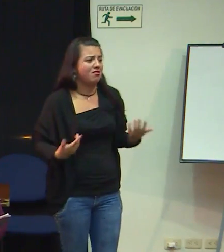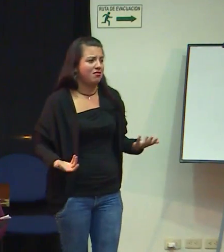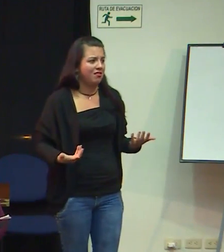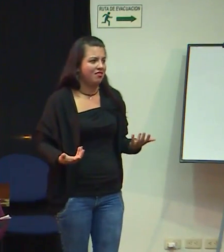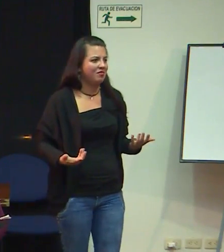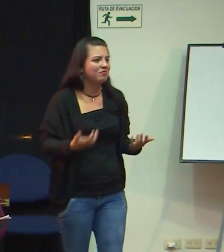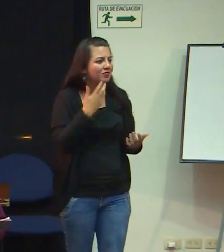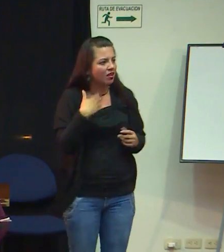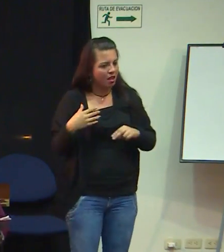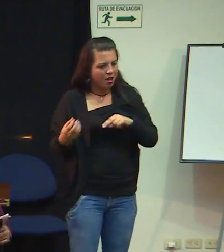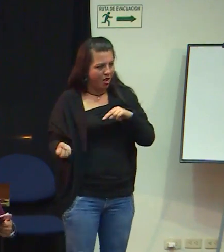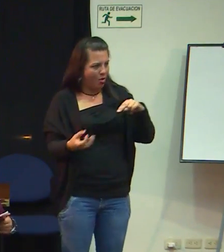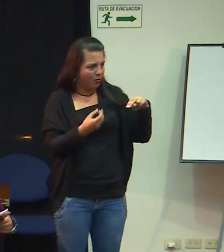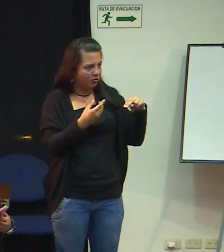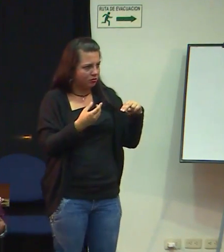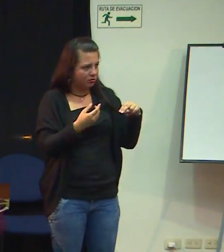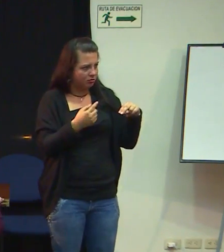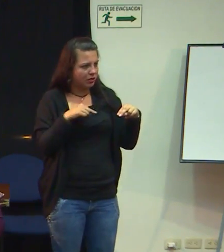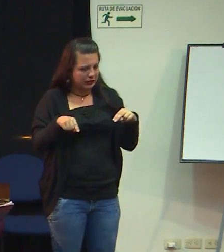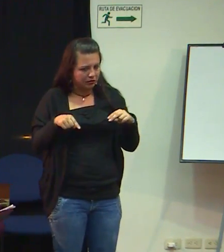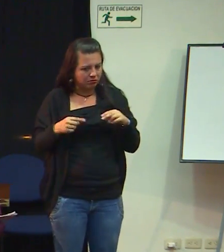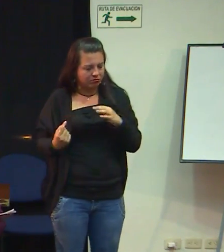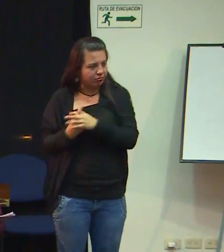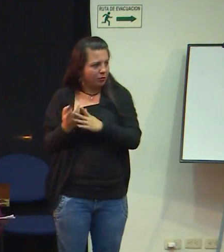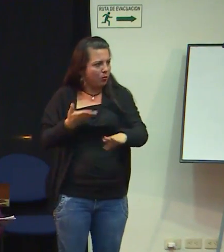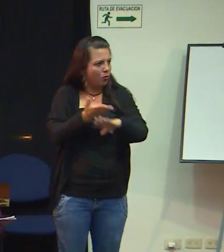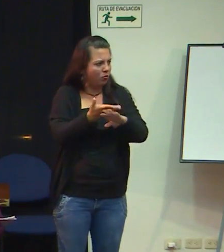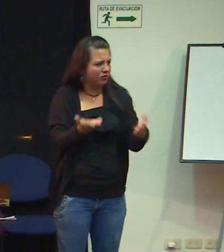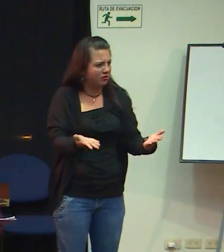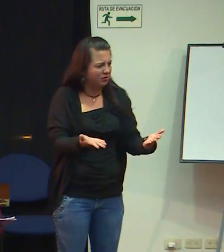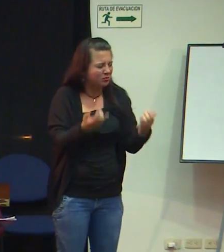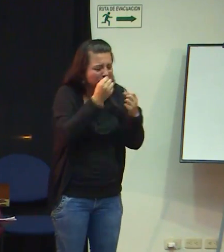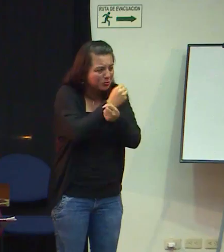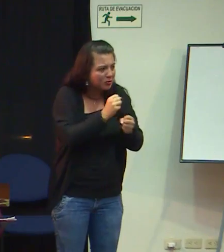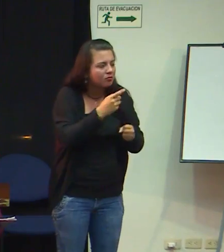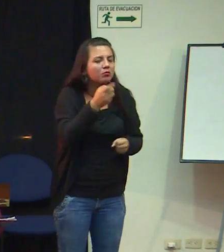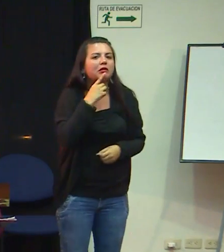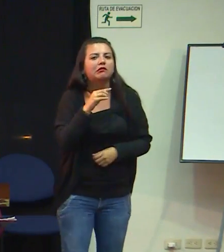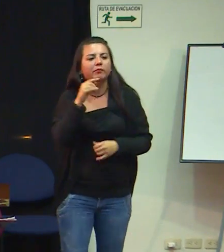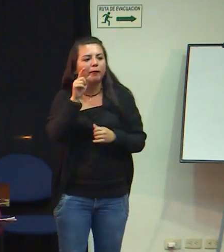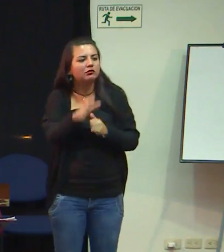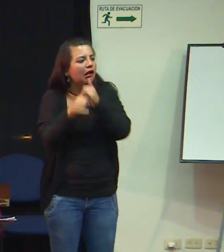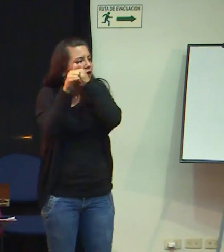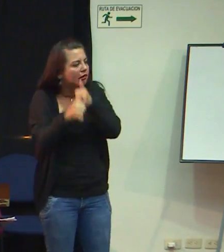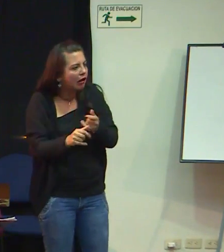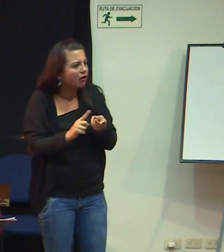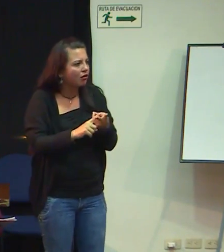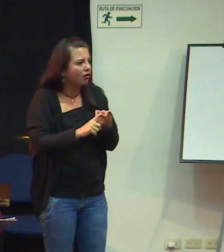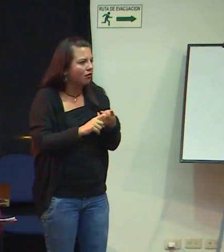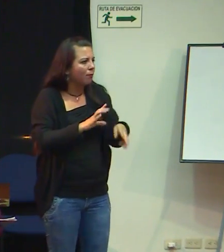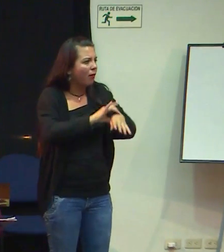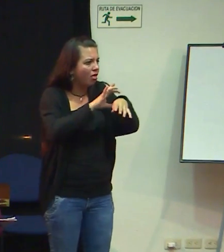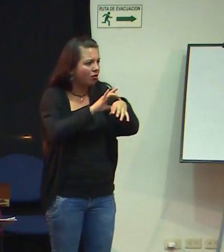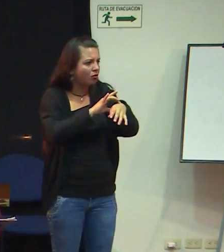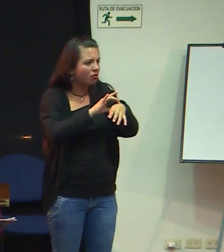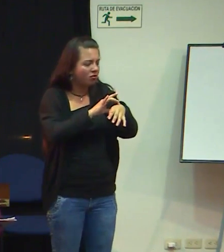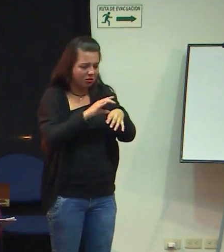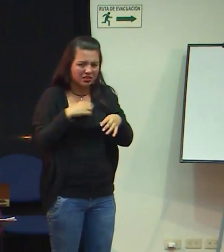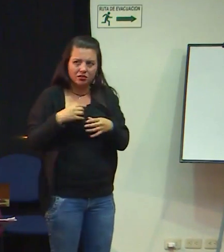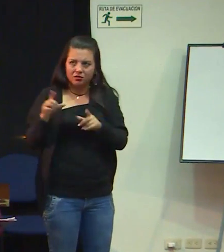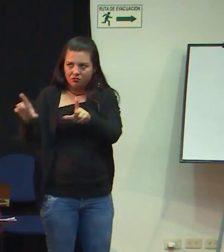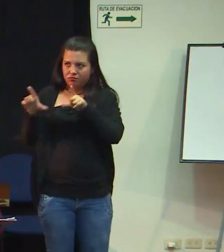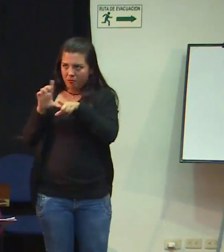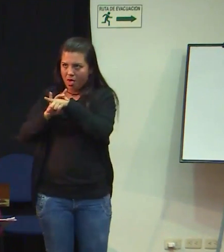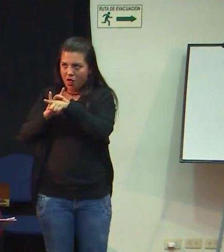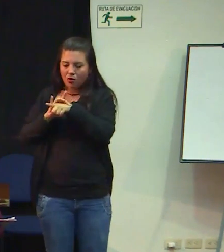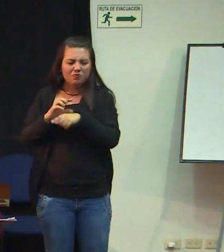de educación son los que han sacado esta propuesta. ¿Cómo es posible que un ingeniero, un médico, solo para dictar clase, tomen cursos de un